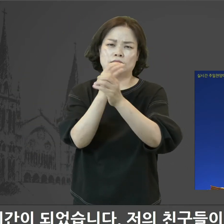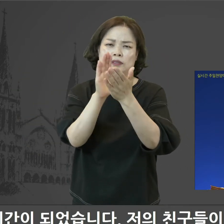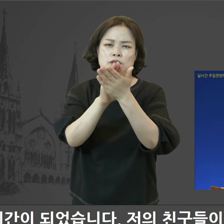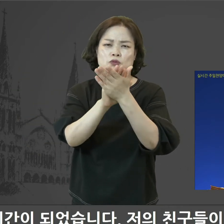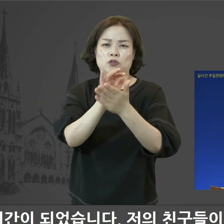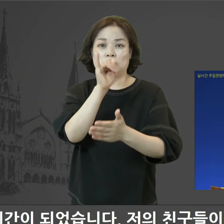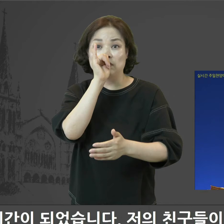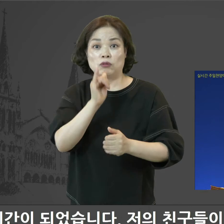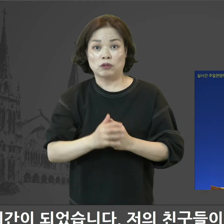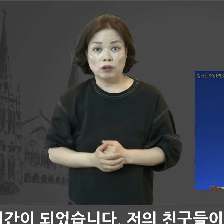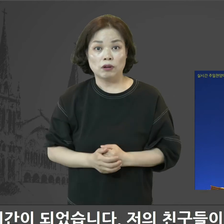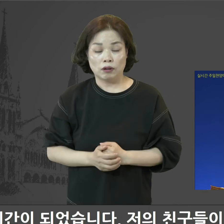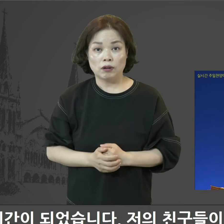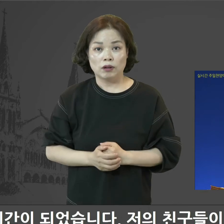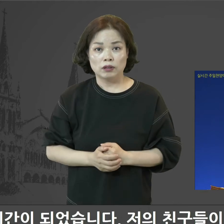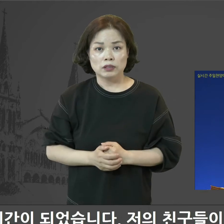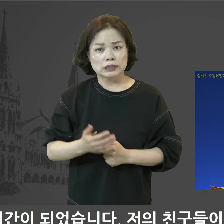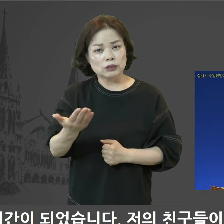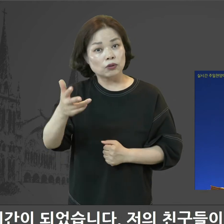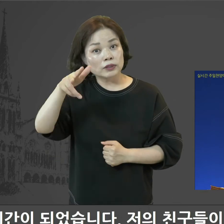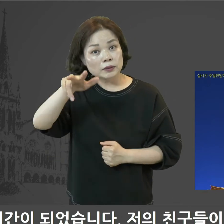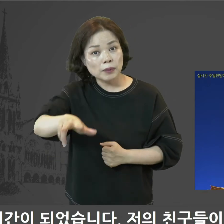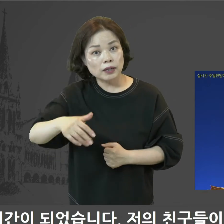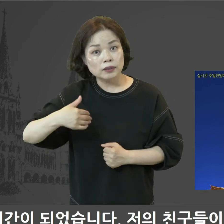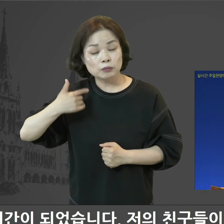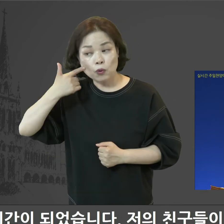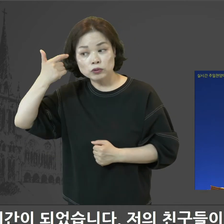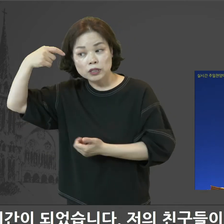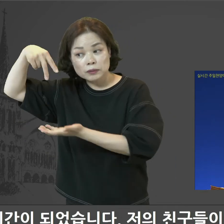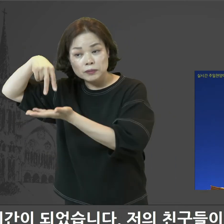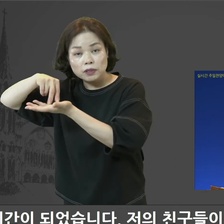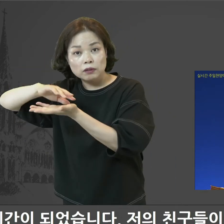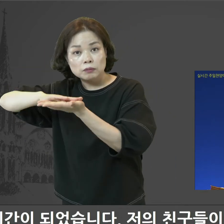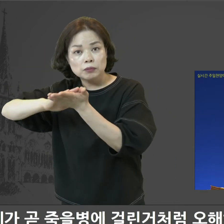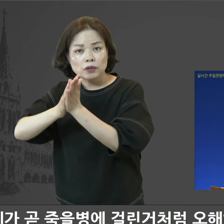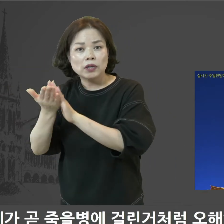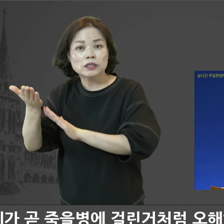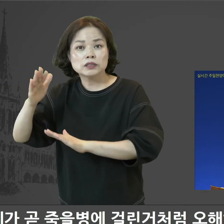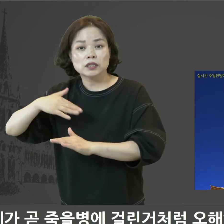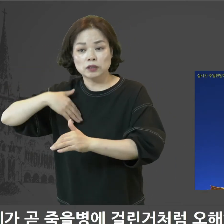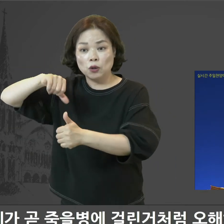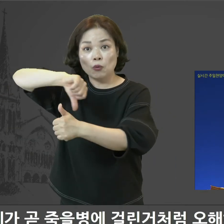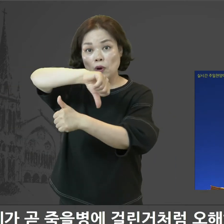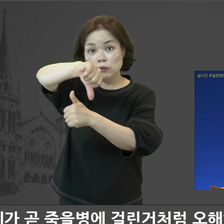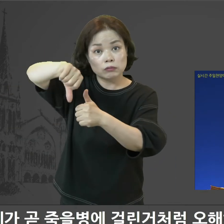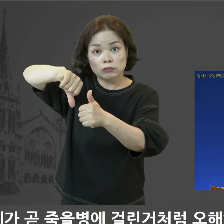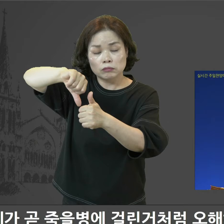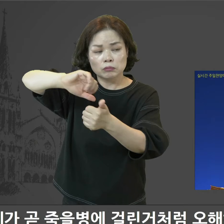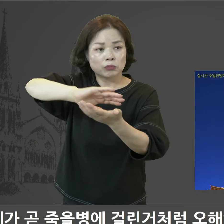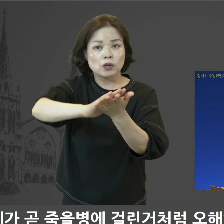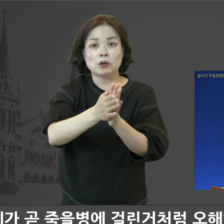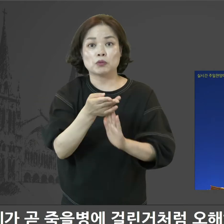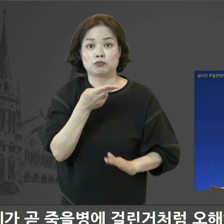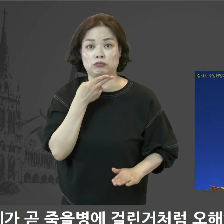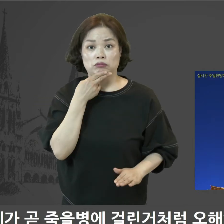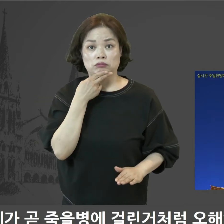친구도 있었습니다. 그렇지만 저는 그렇게 변화가 되었지만 저의 환경은 변화되지